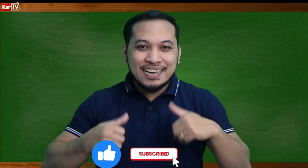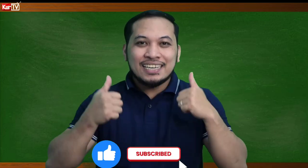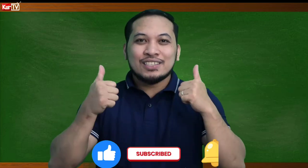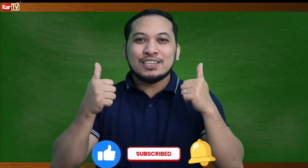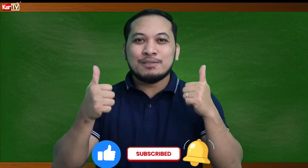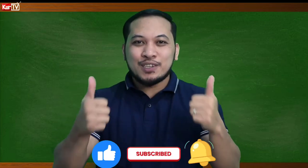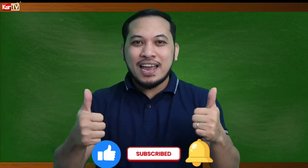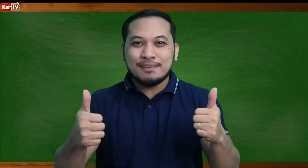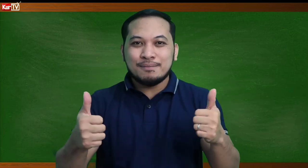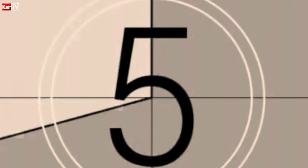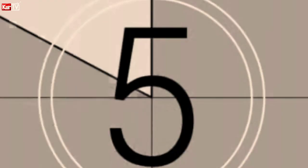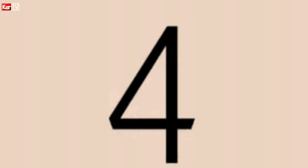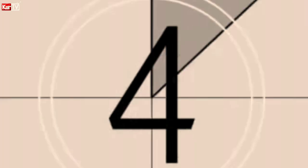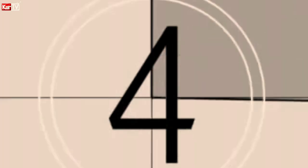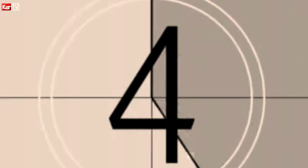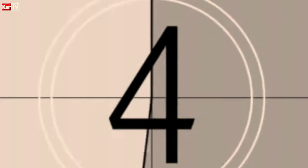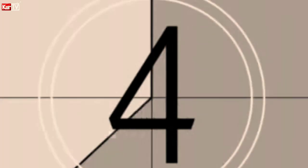to subscribe.